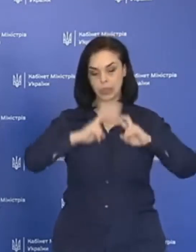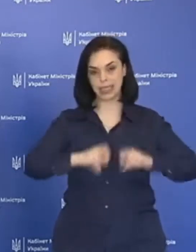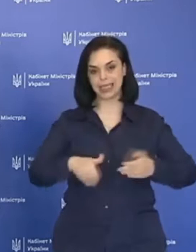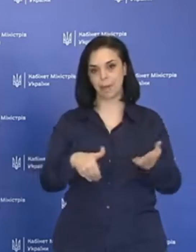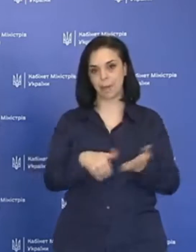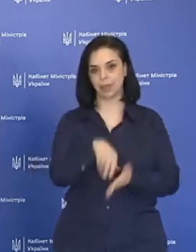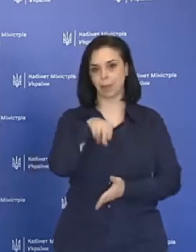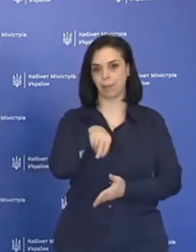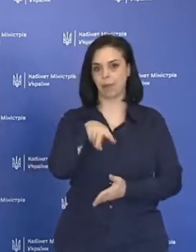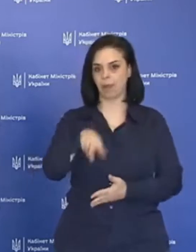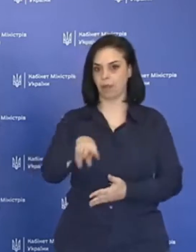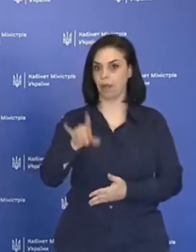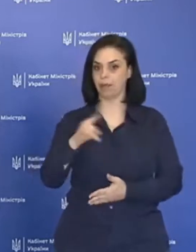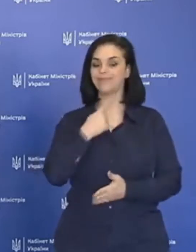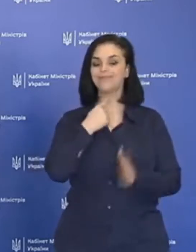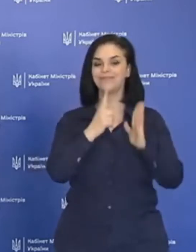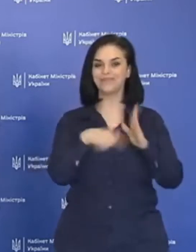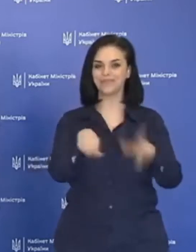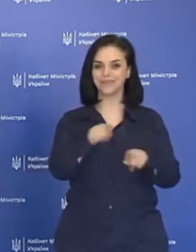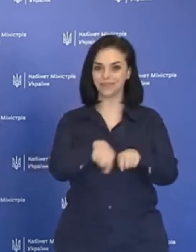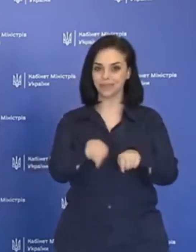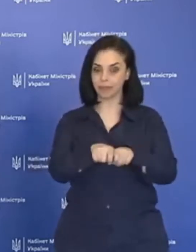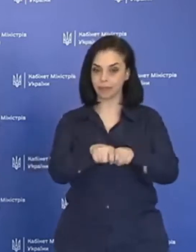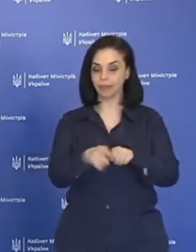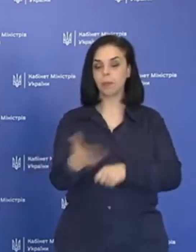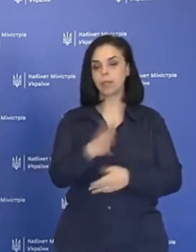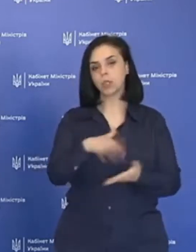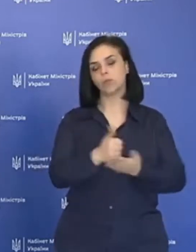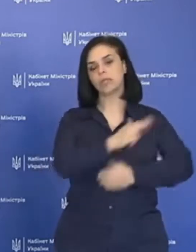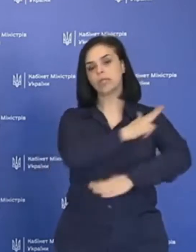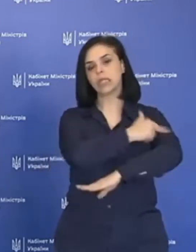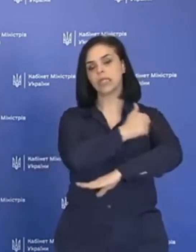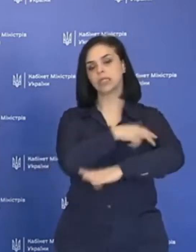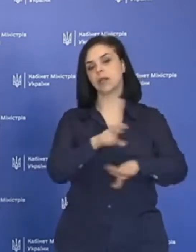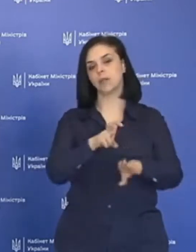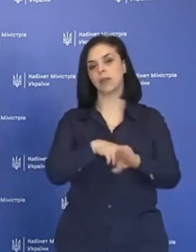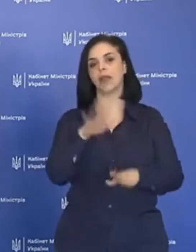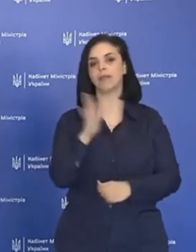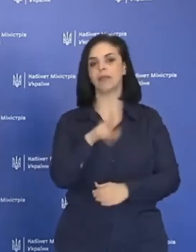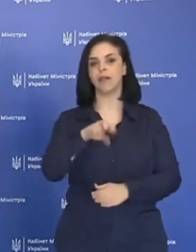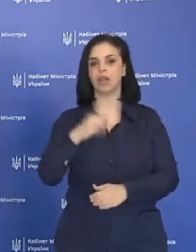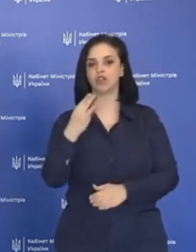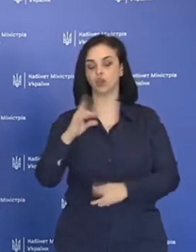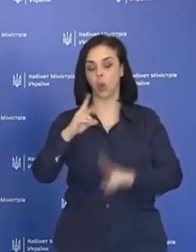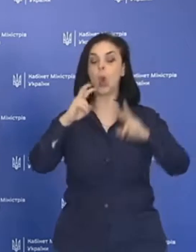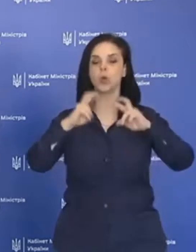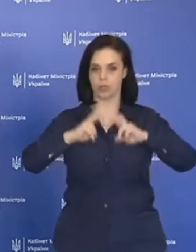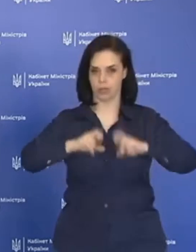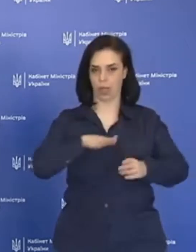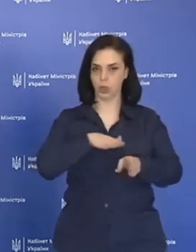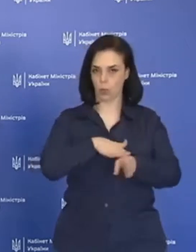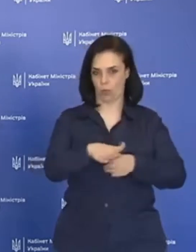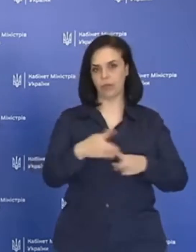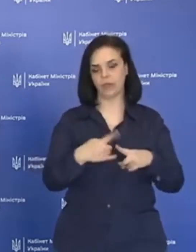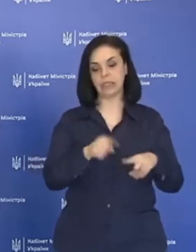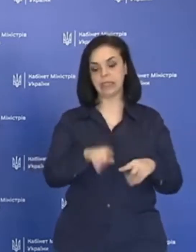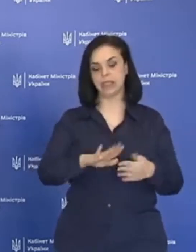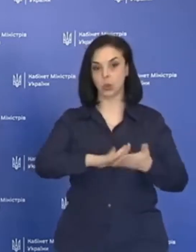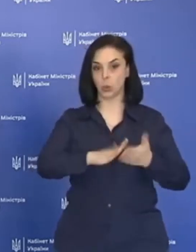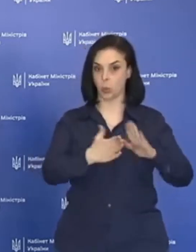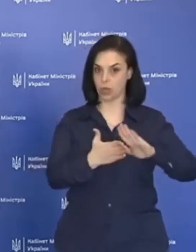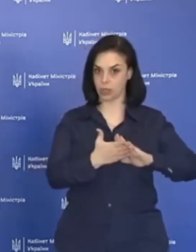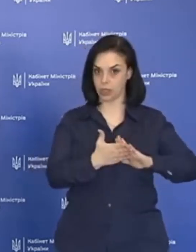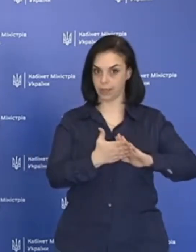досліджень методом ПЛР. Ми з головним санітарним лікарем Віктором Ляшко розібралися повністю в цій